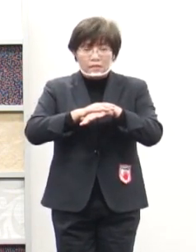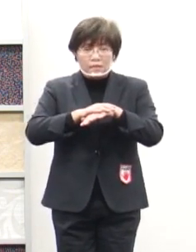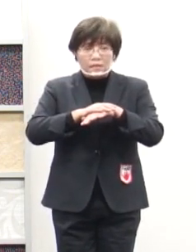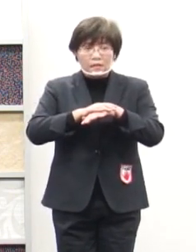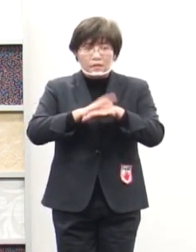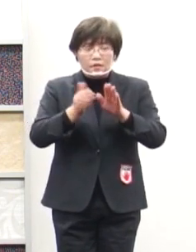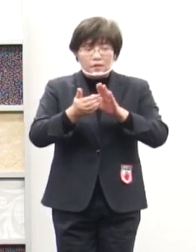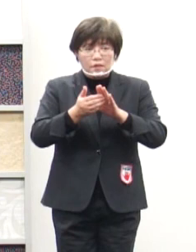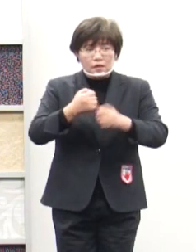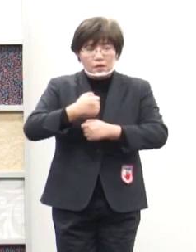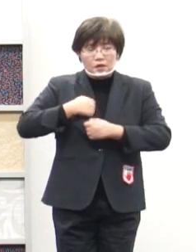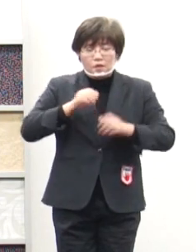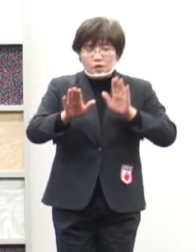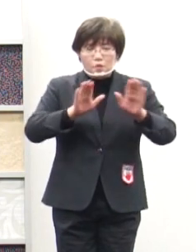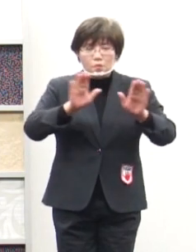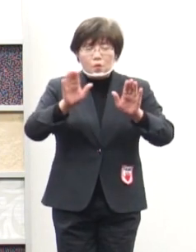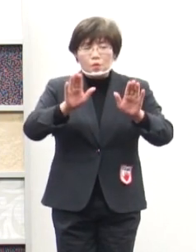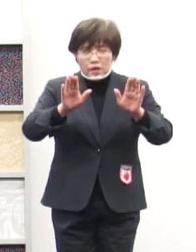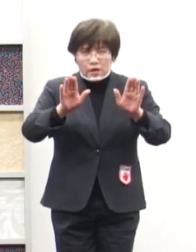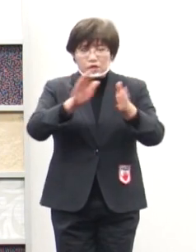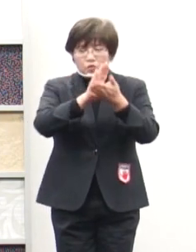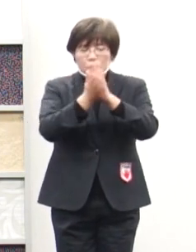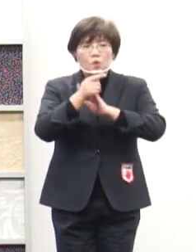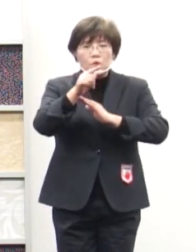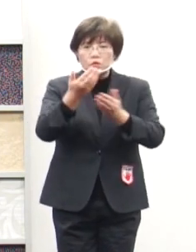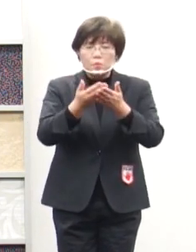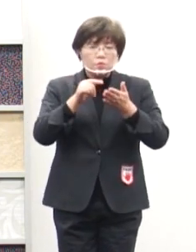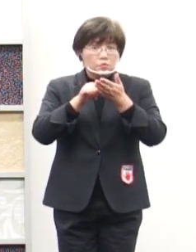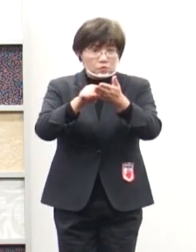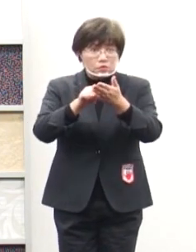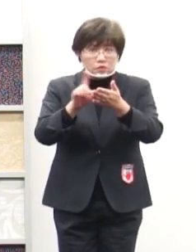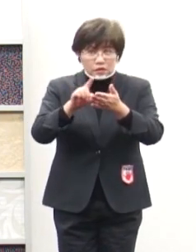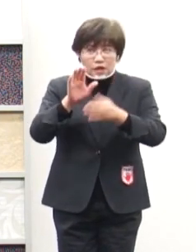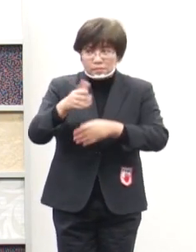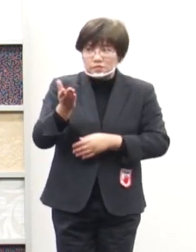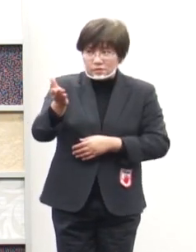か、そういうことありますでしょうか。 すみません、